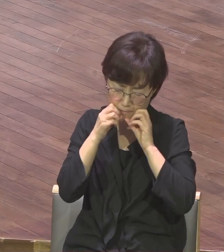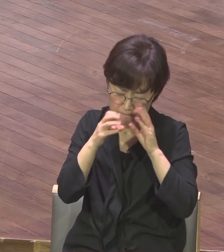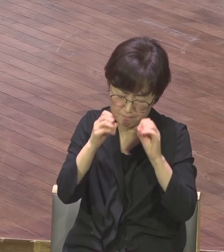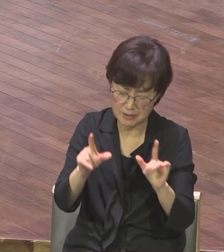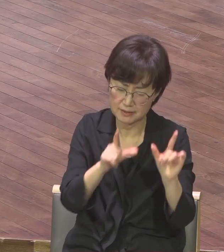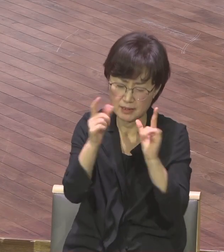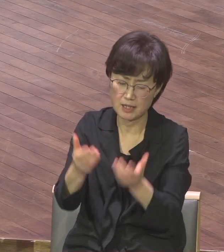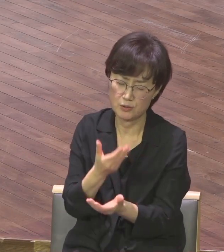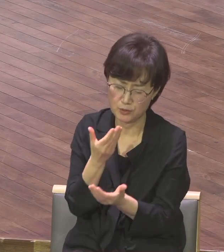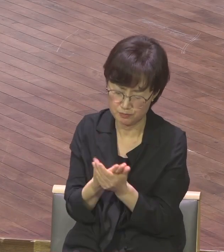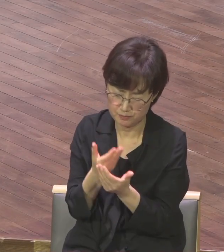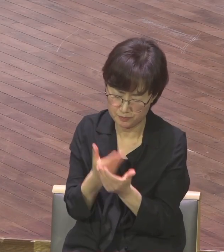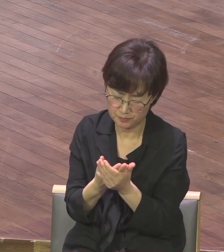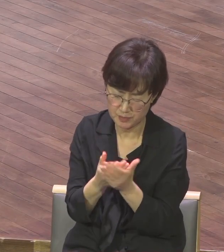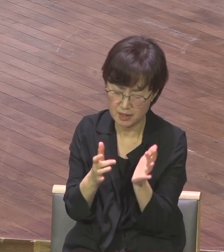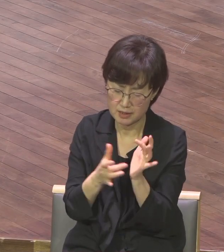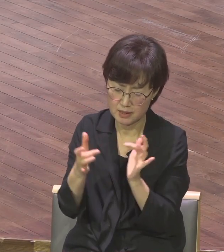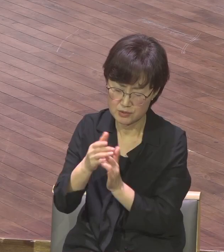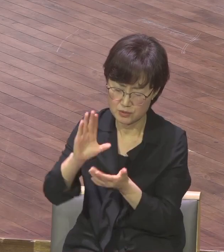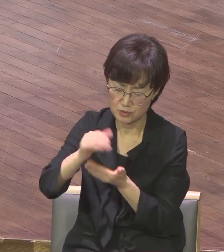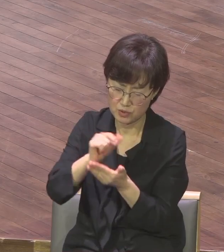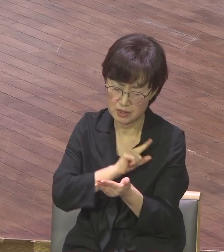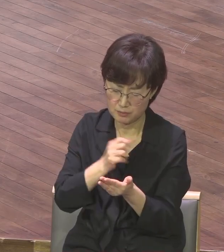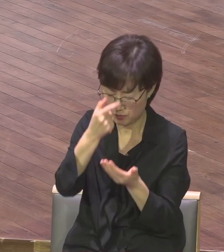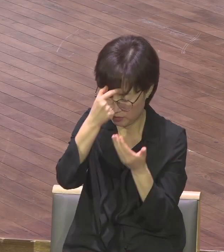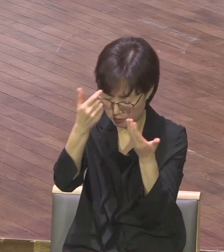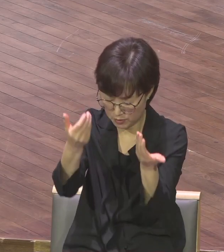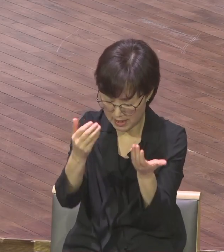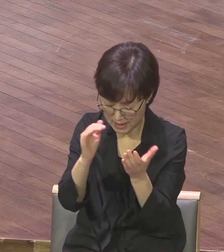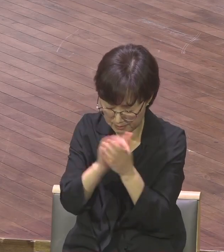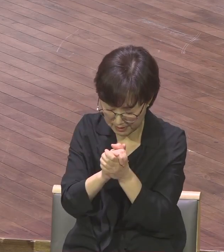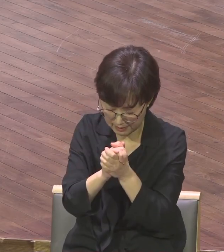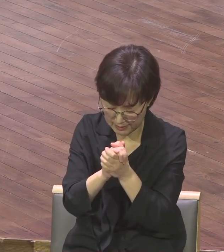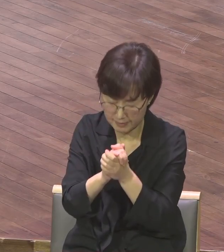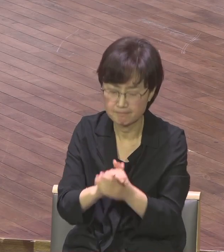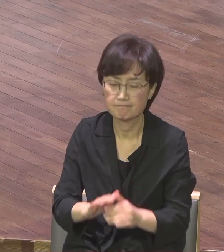주옵소서. 예수 그리스도를 받들어 기도합니다. 아멘.